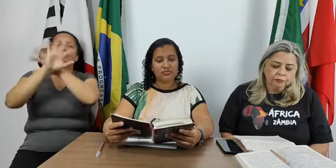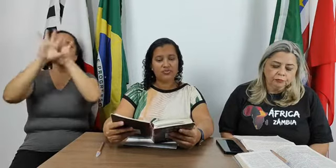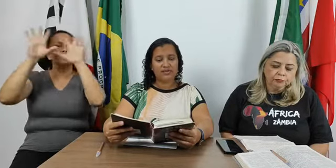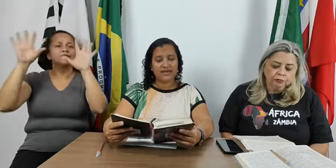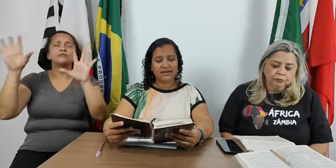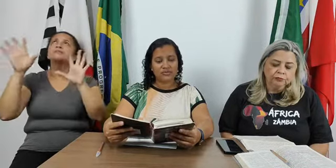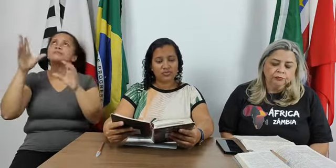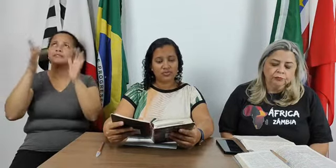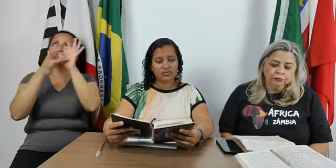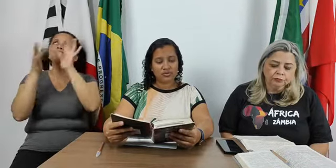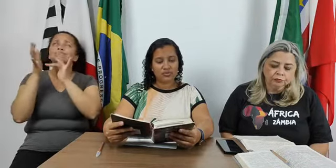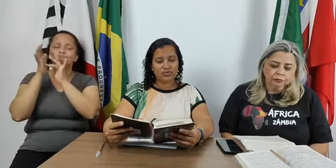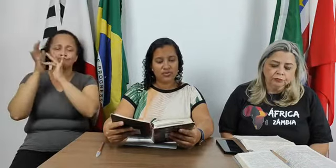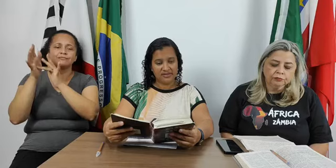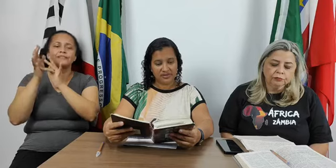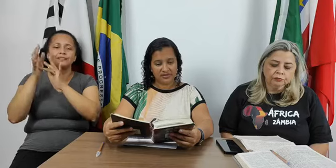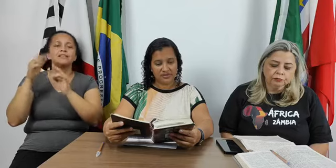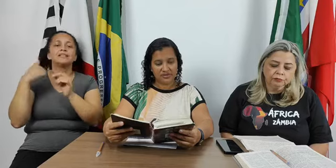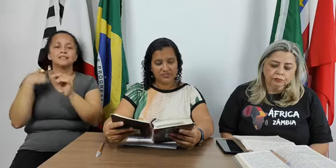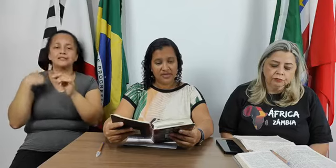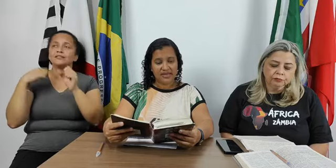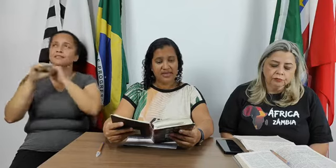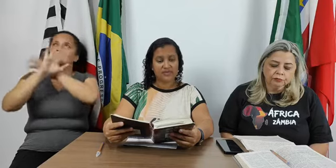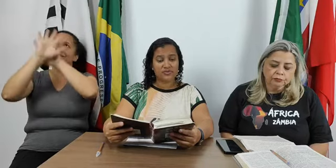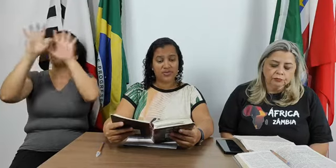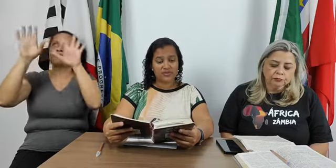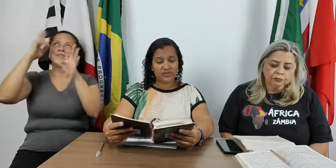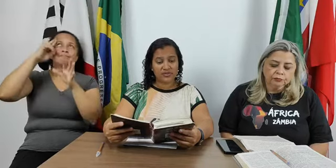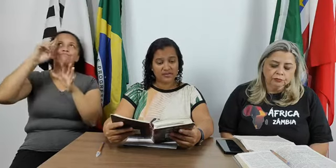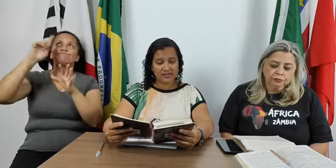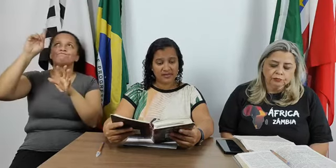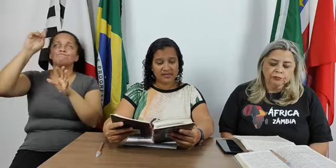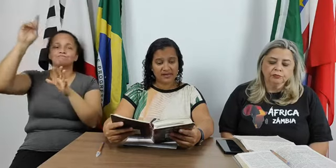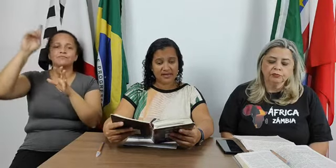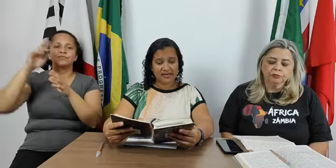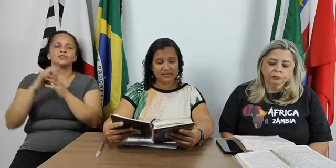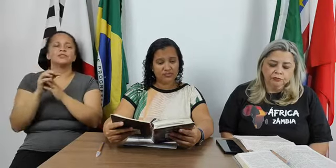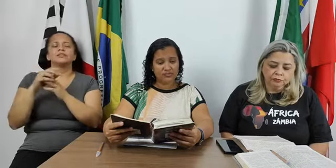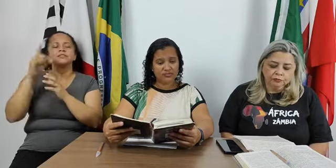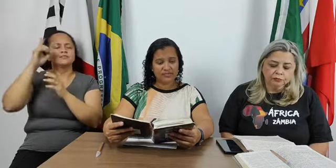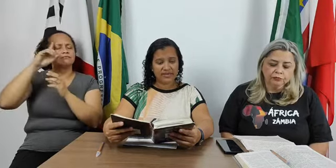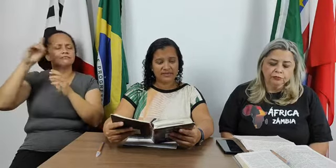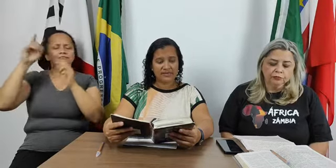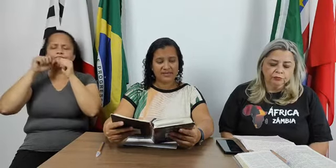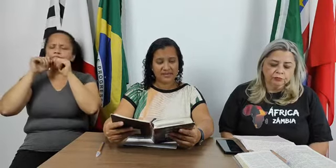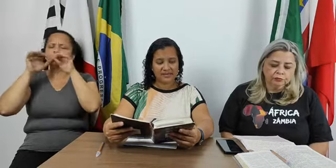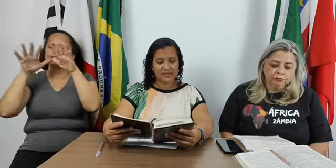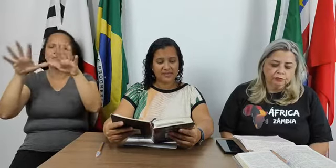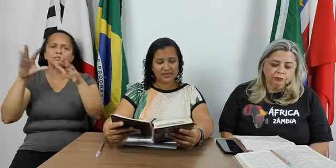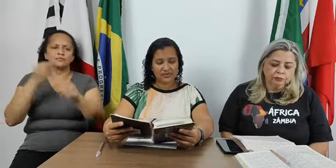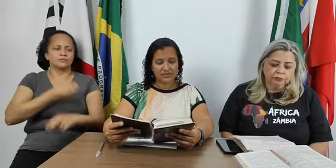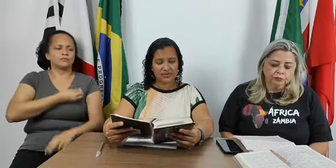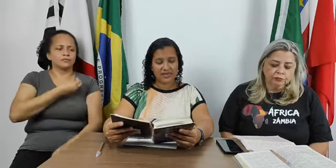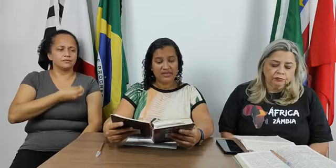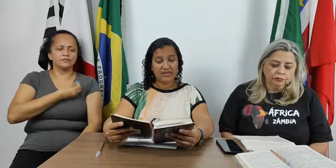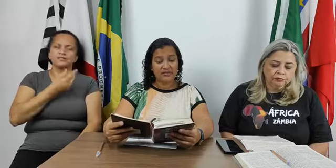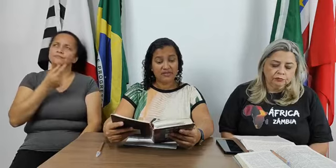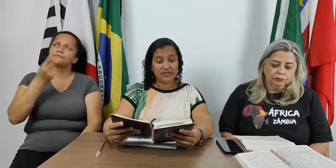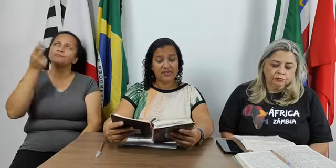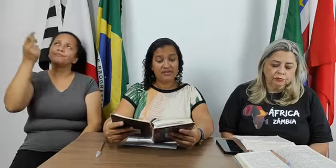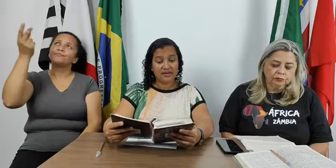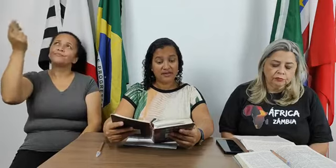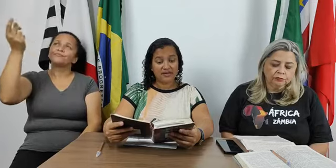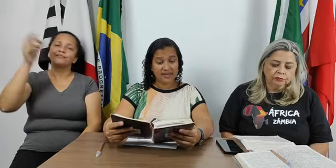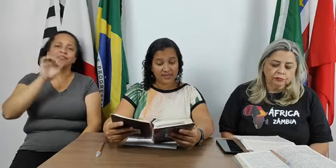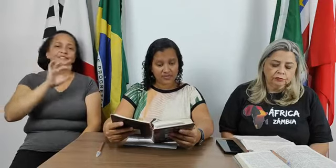deste autoridade sobre toda a humanidade. Ele concede vida eterna a cada um daqueles que lhe deste. E a